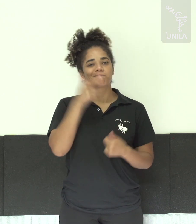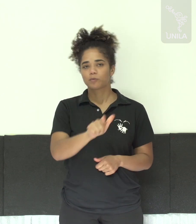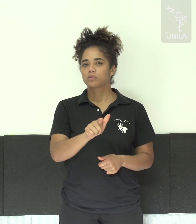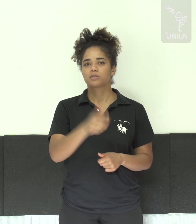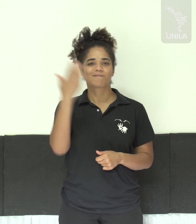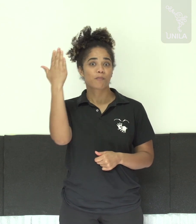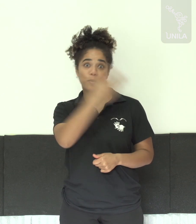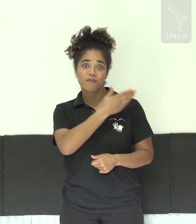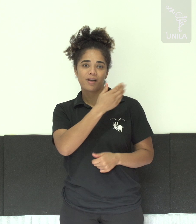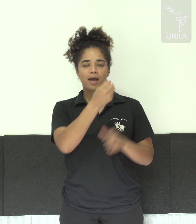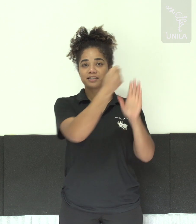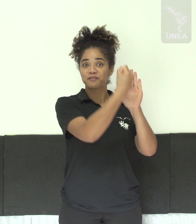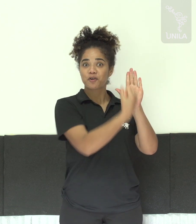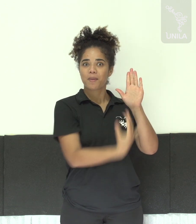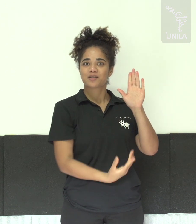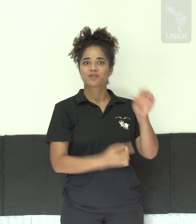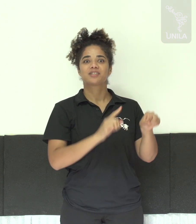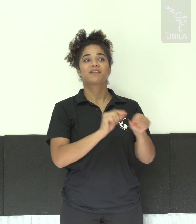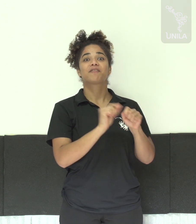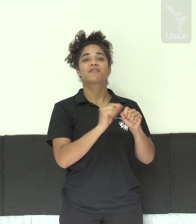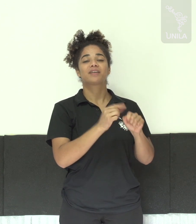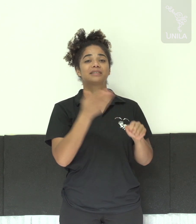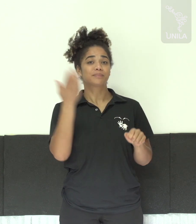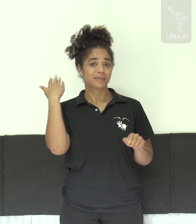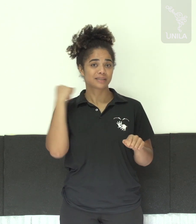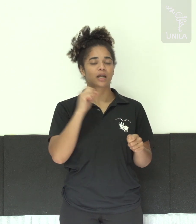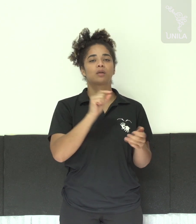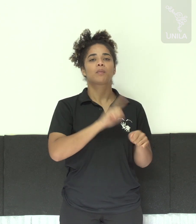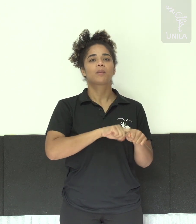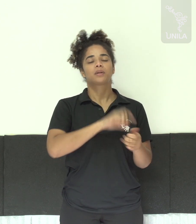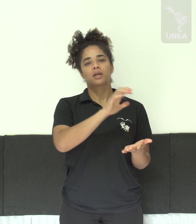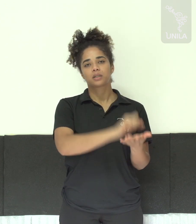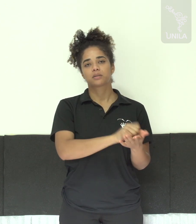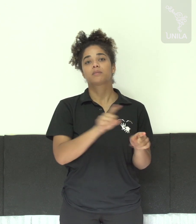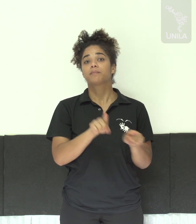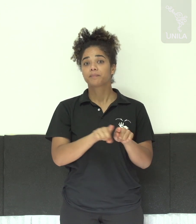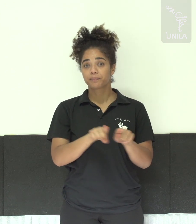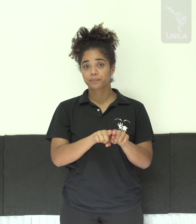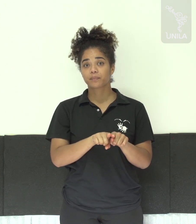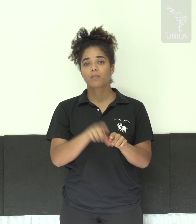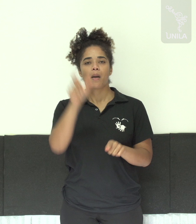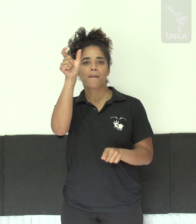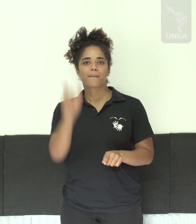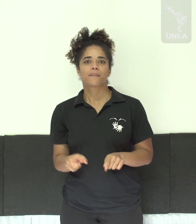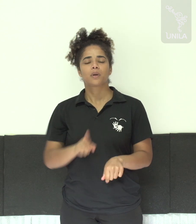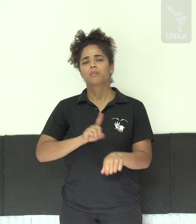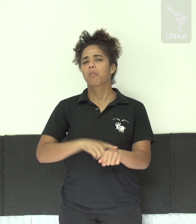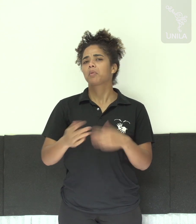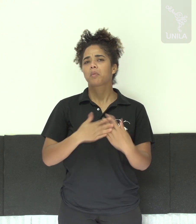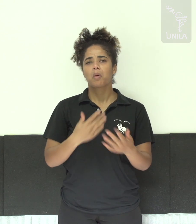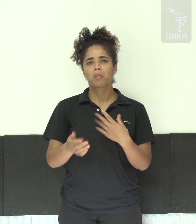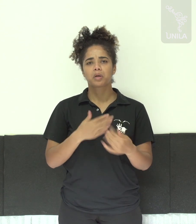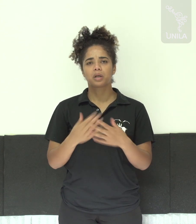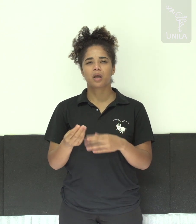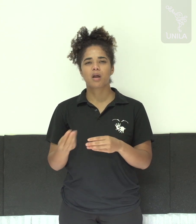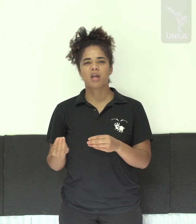informações declaradas no ato da inscrição ou aquele sobre o qual, a qualquer tempo, for imputada